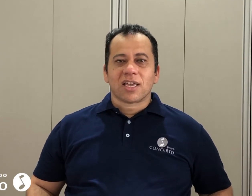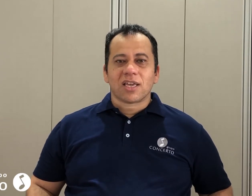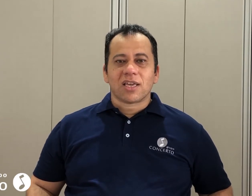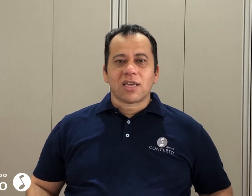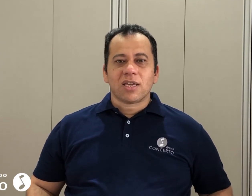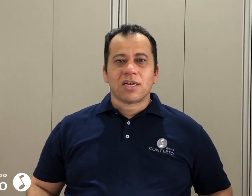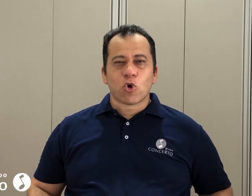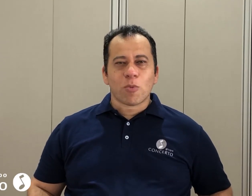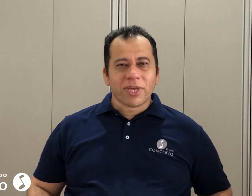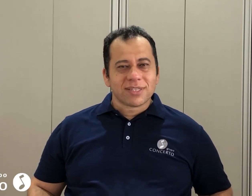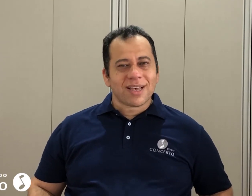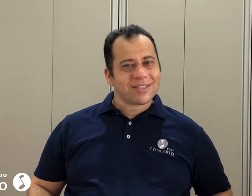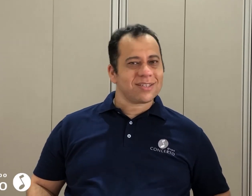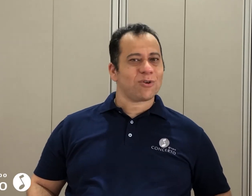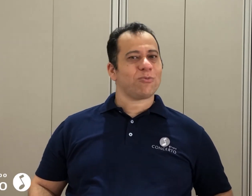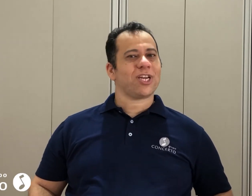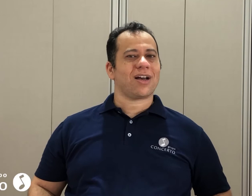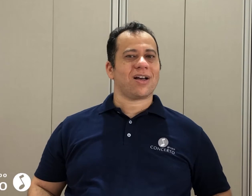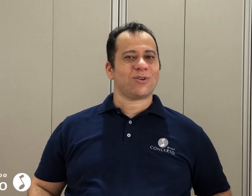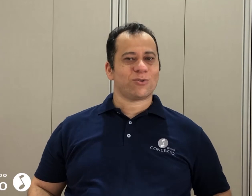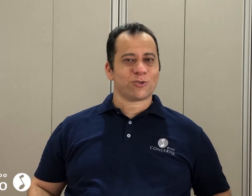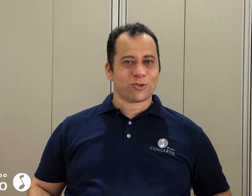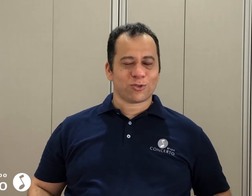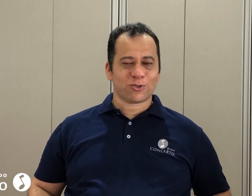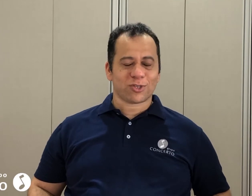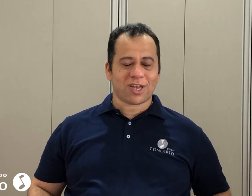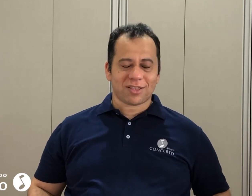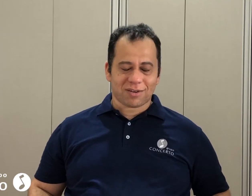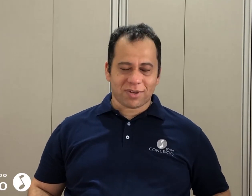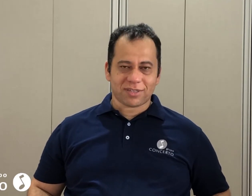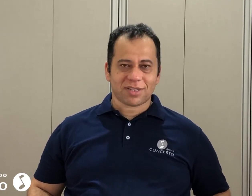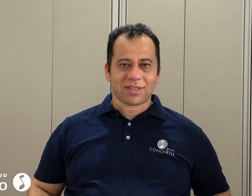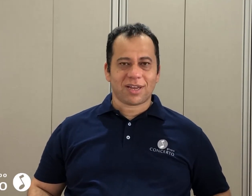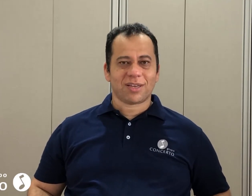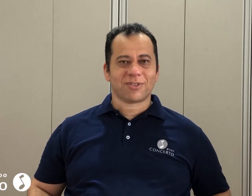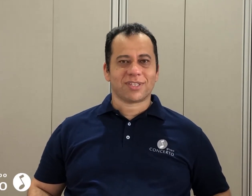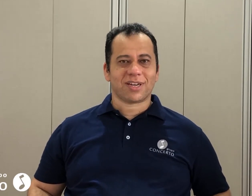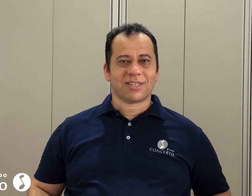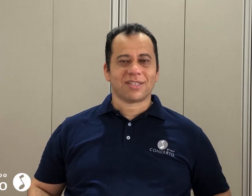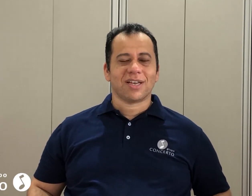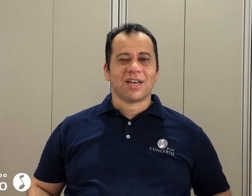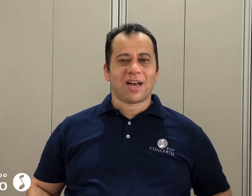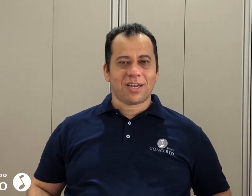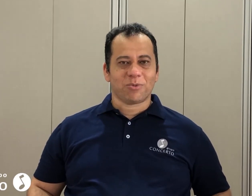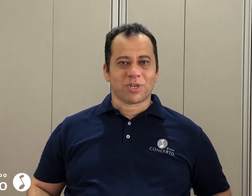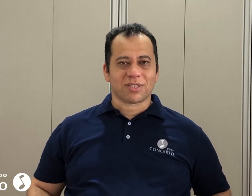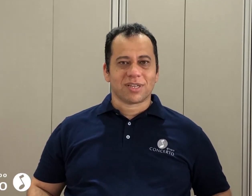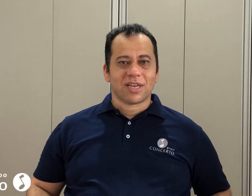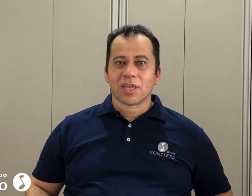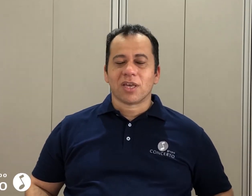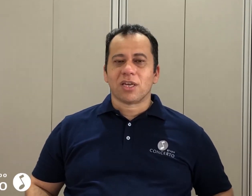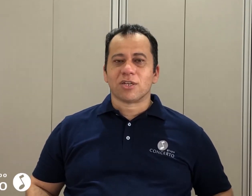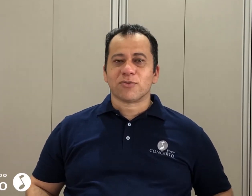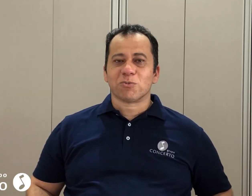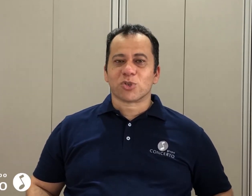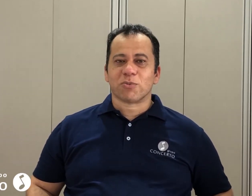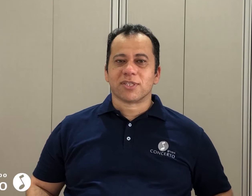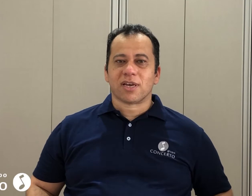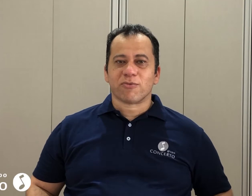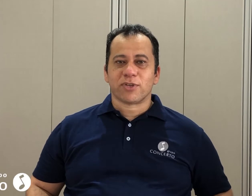e começar a se comunicar com os surdos através da língua de sinais, a Libras. E nós vamos começar o vídeo